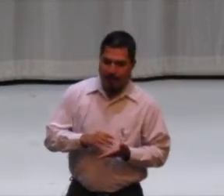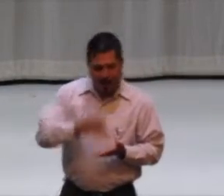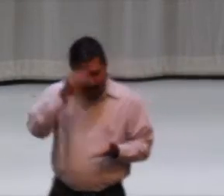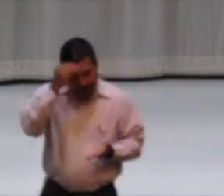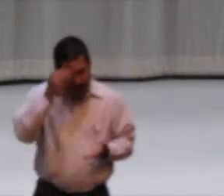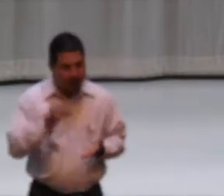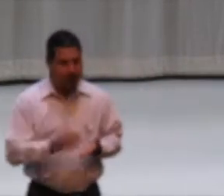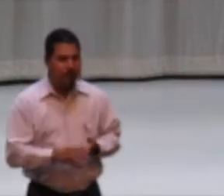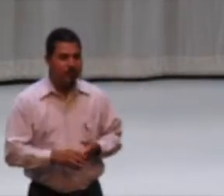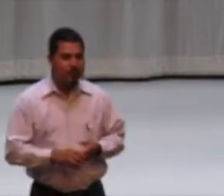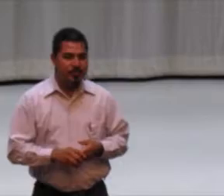aprendiendo,